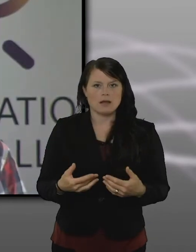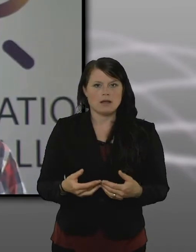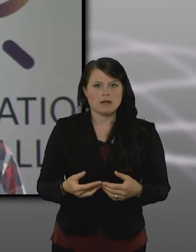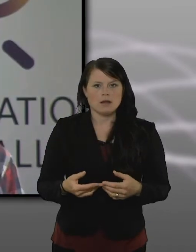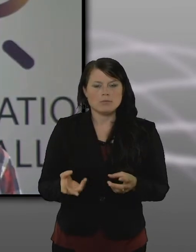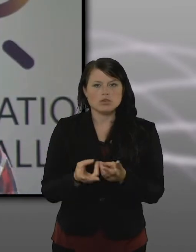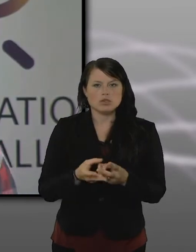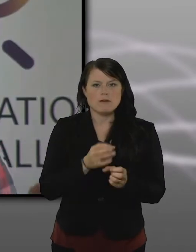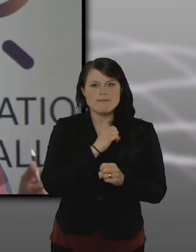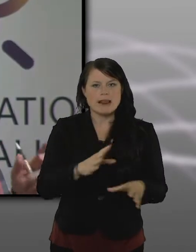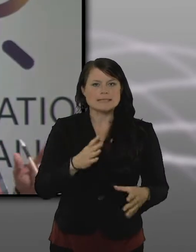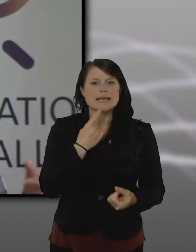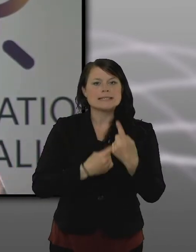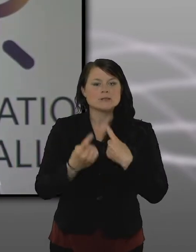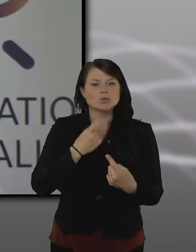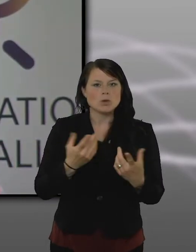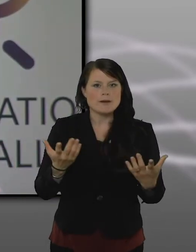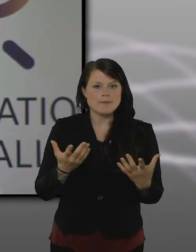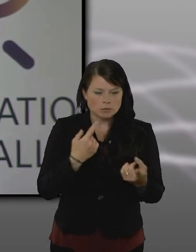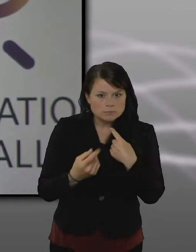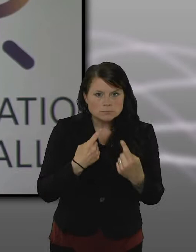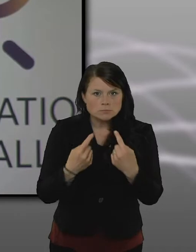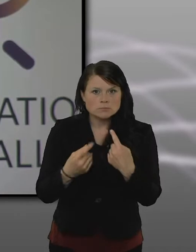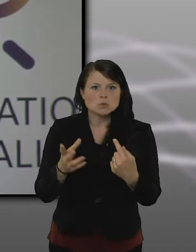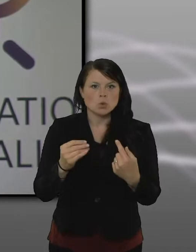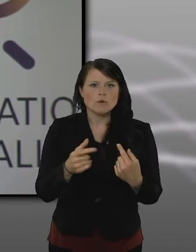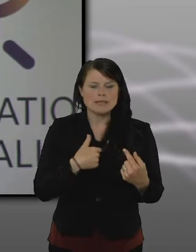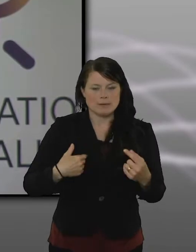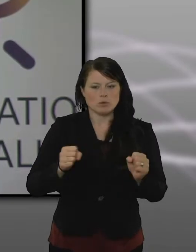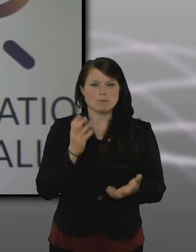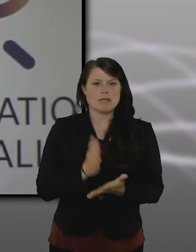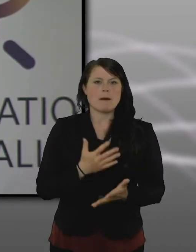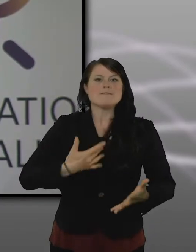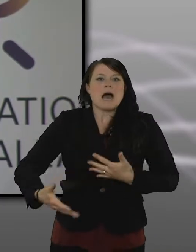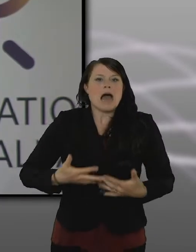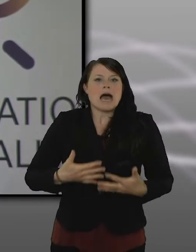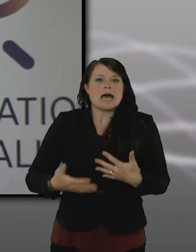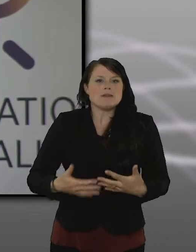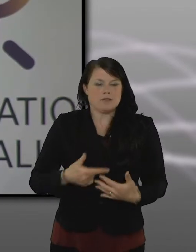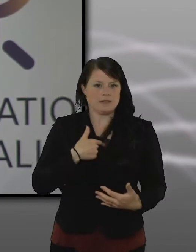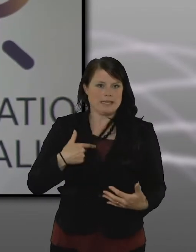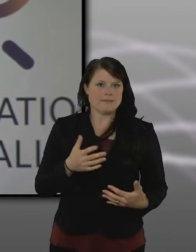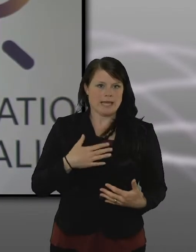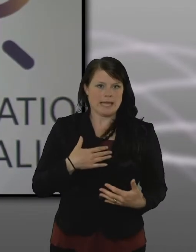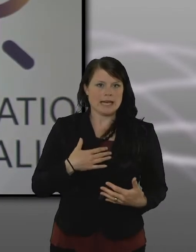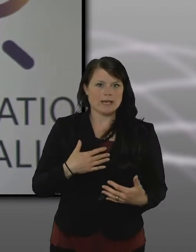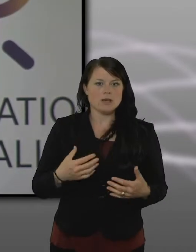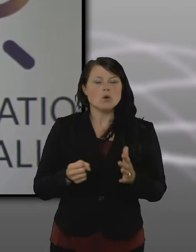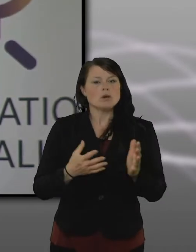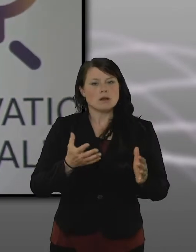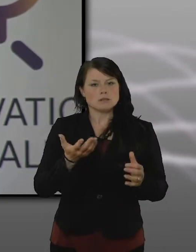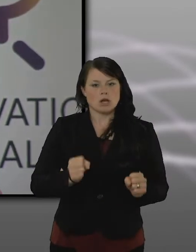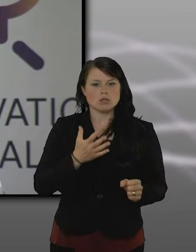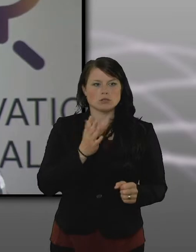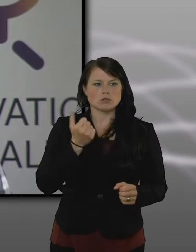mesta diskussionerna rörde sig om, vi var tvungna att bestämma varför gör vi det här. För att ta argument för Teaterförbund och Dramatikerförbund och